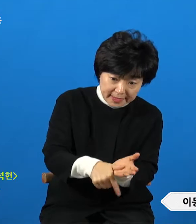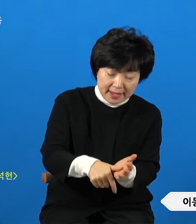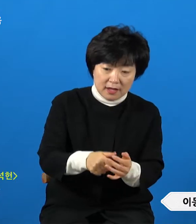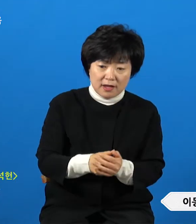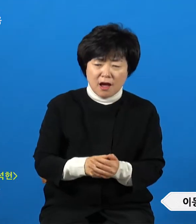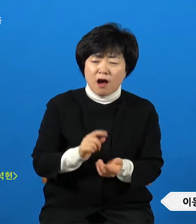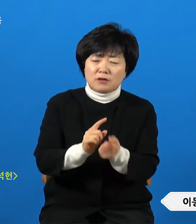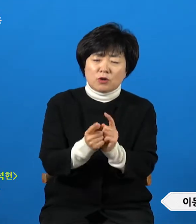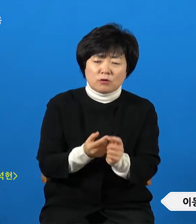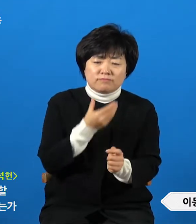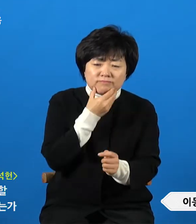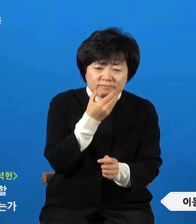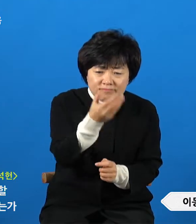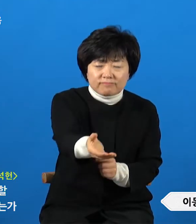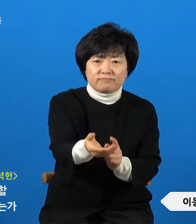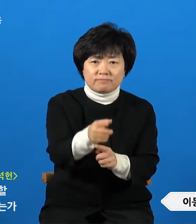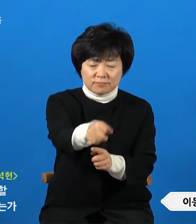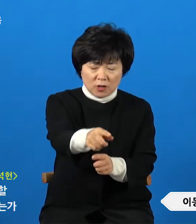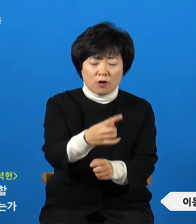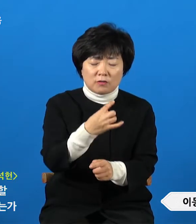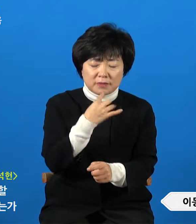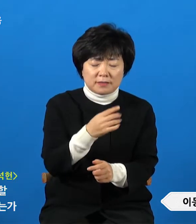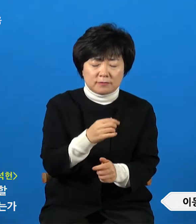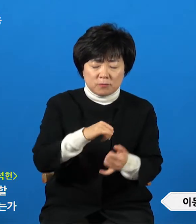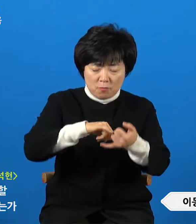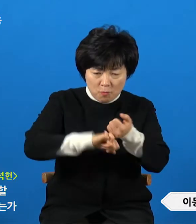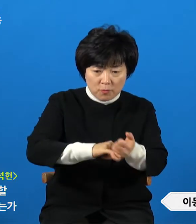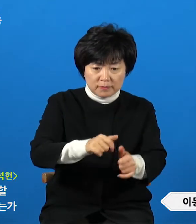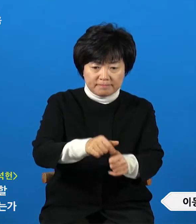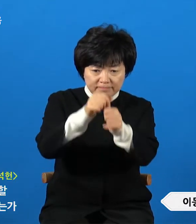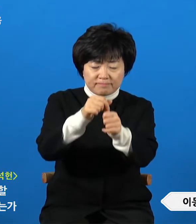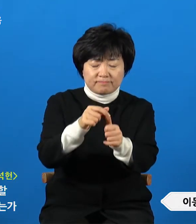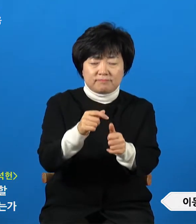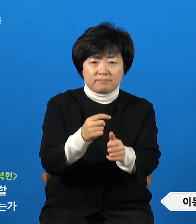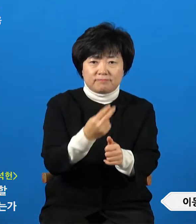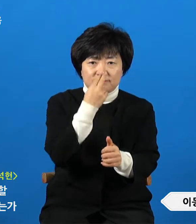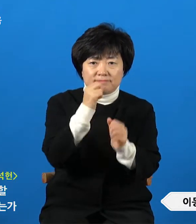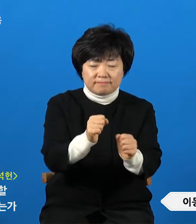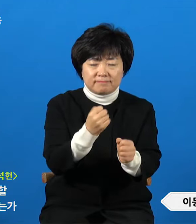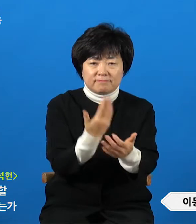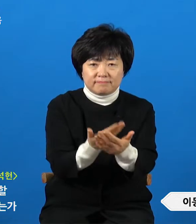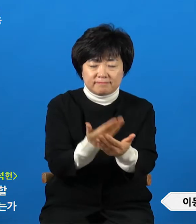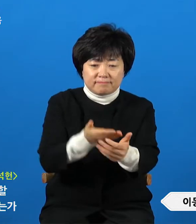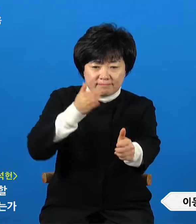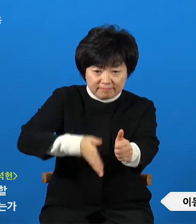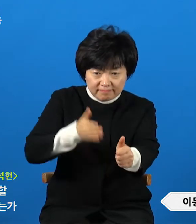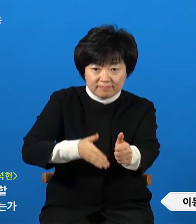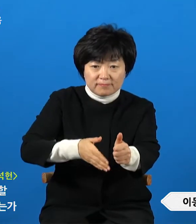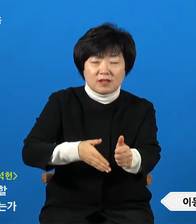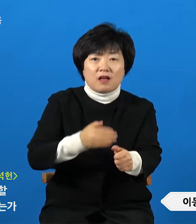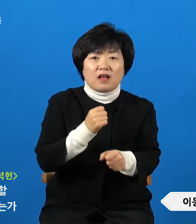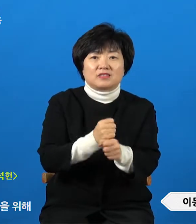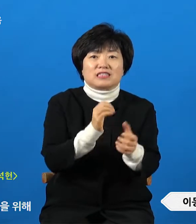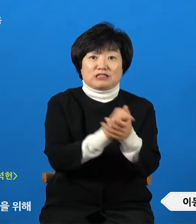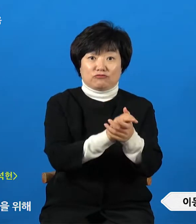서로 사양하며 너만은 제발 살아다오 할 그 사람을 그대는 가졌는가.